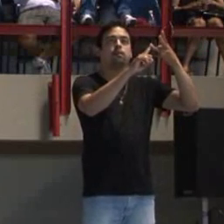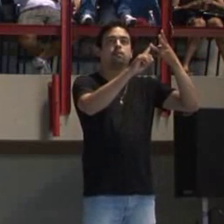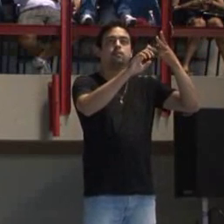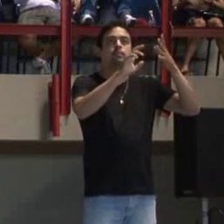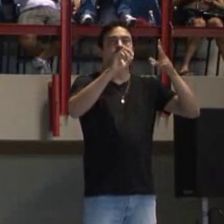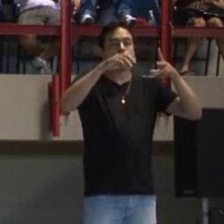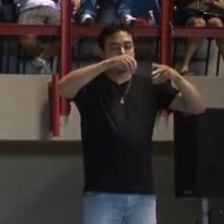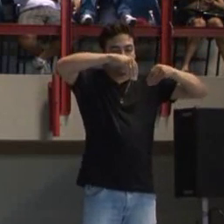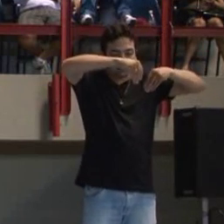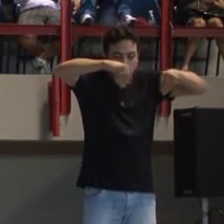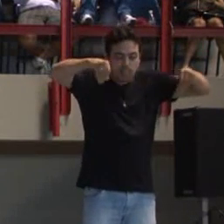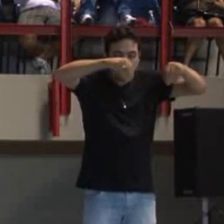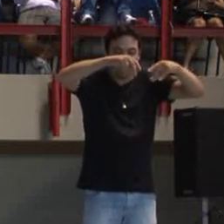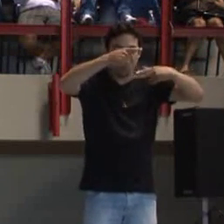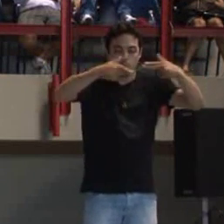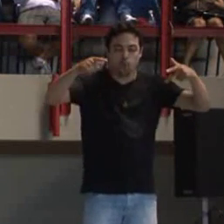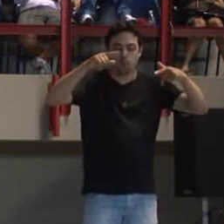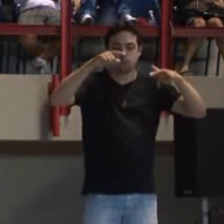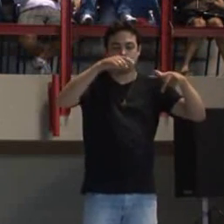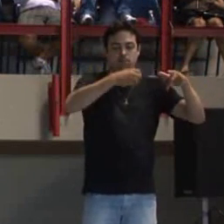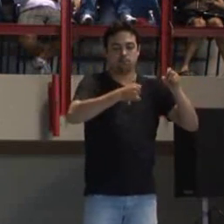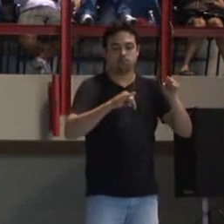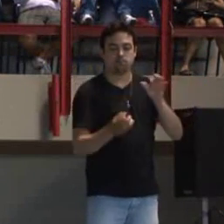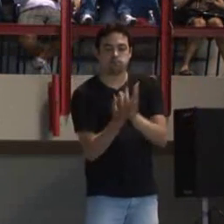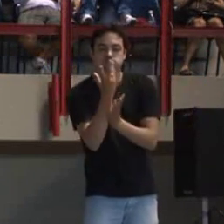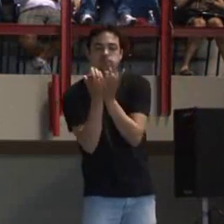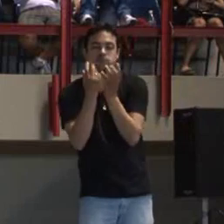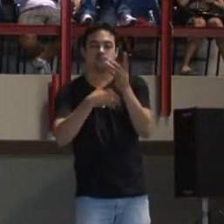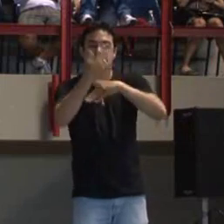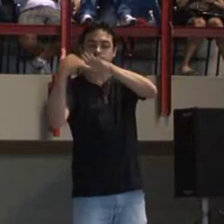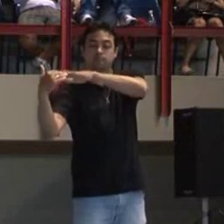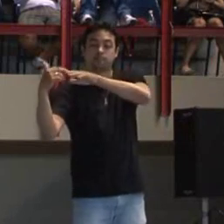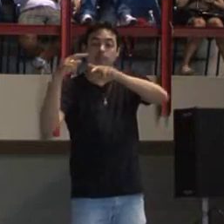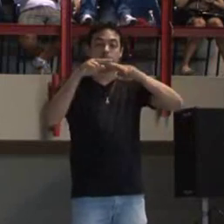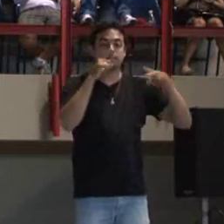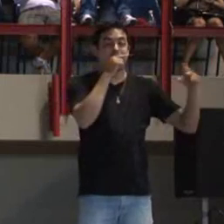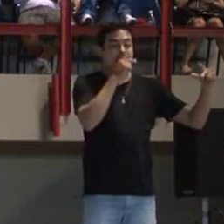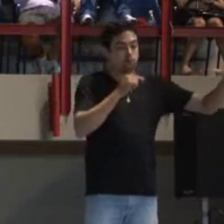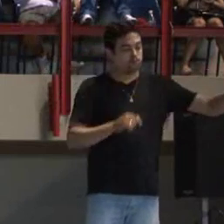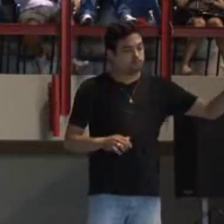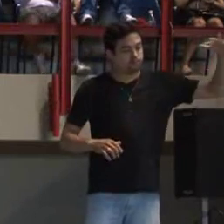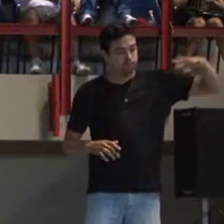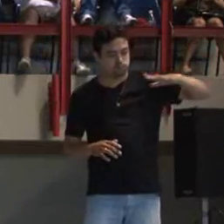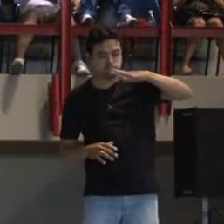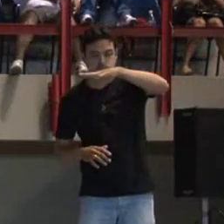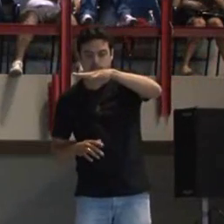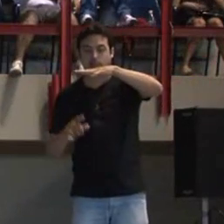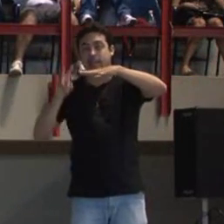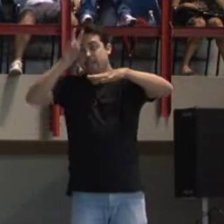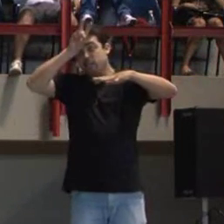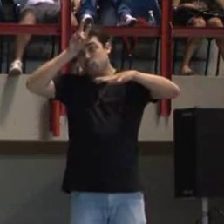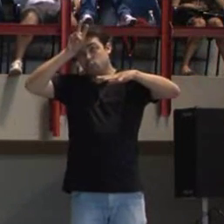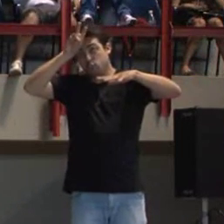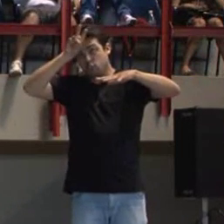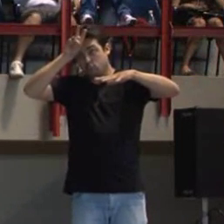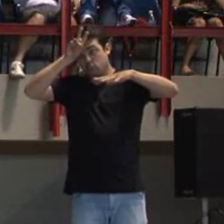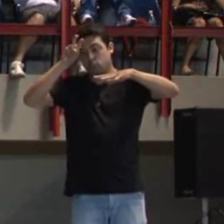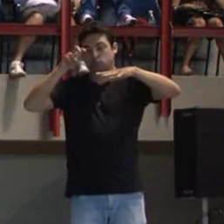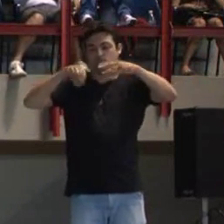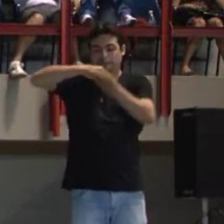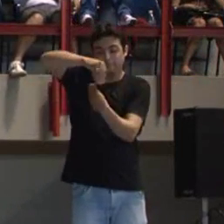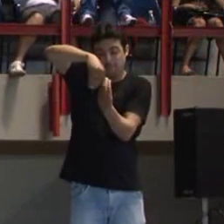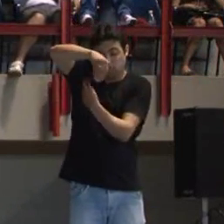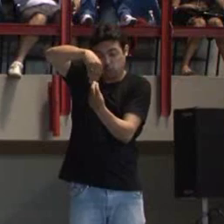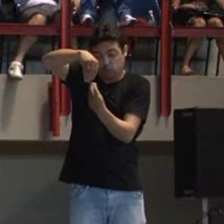os minérios do solo. E essa água que ela gera, quando ela chega no Egito, que misturou tudo,